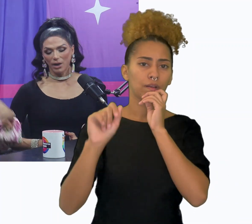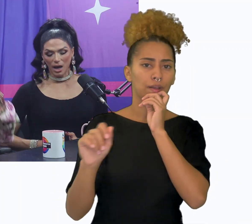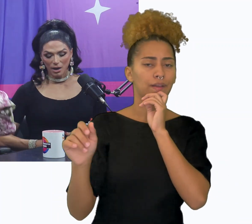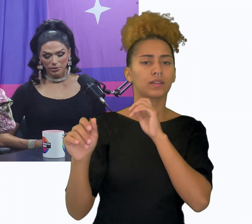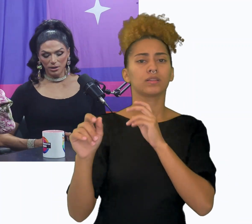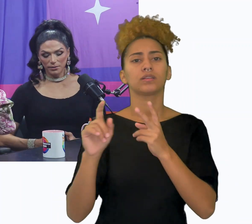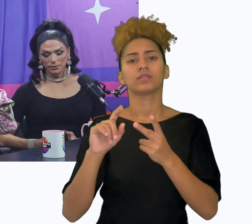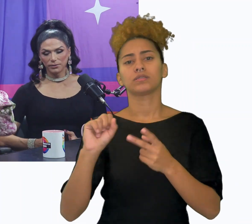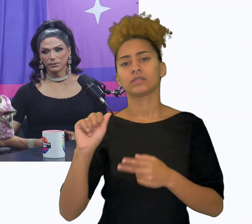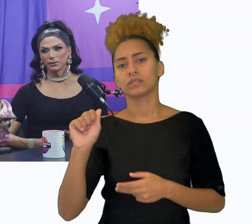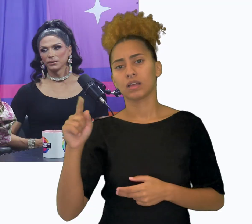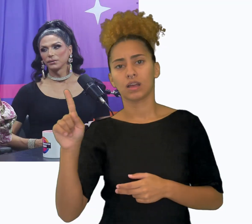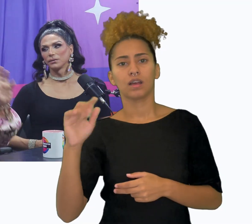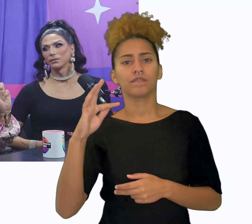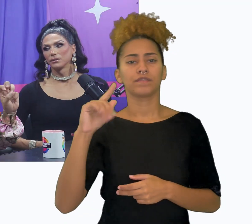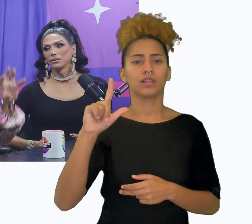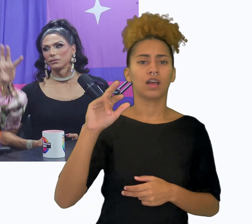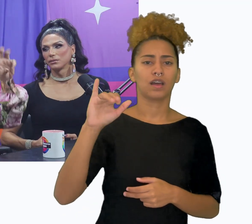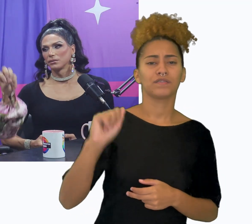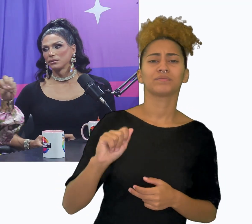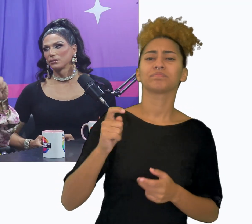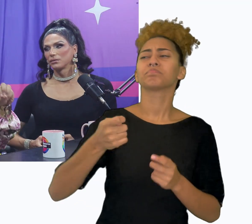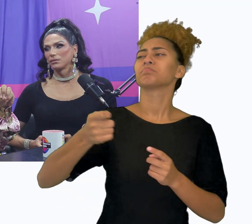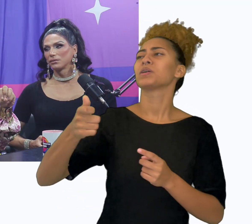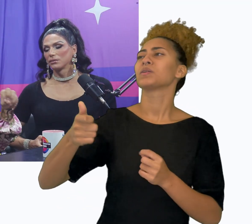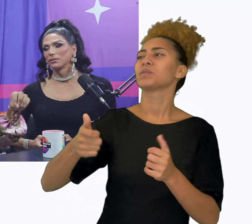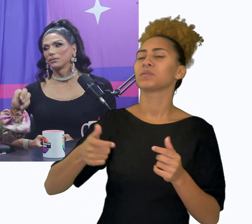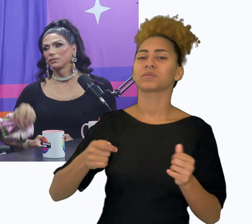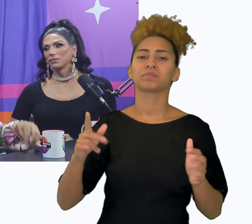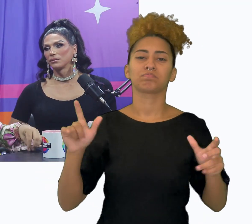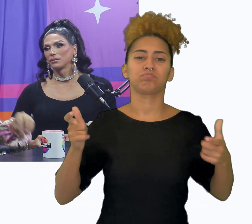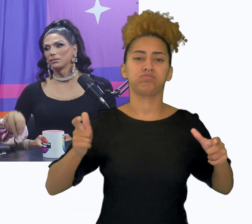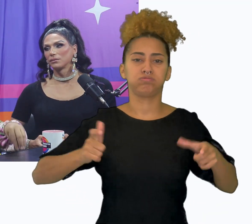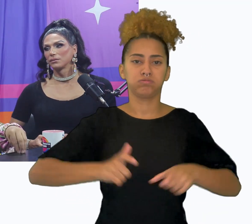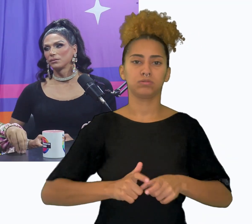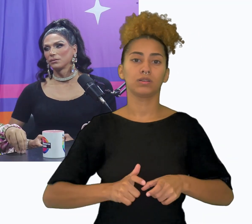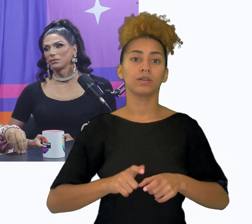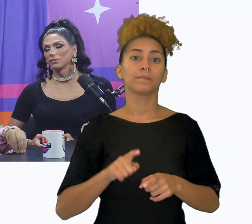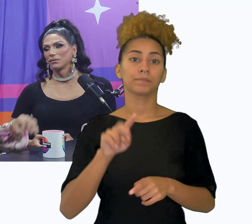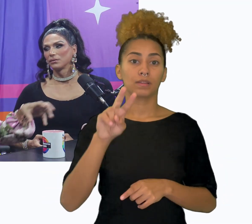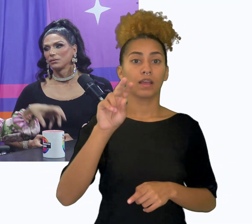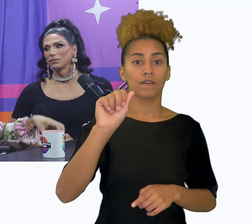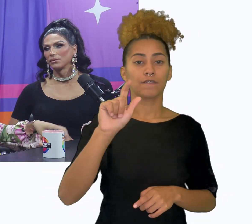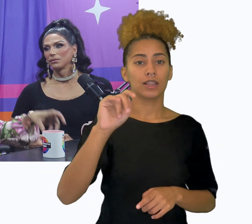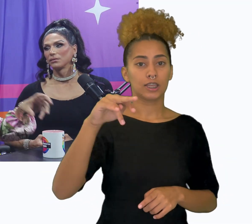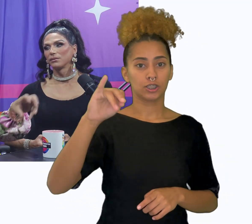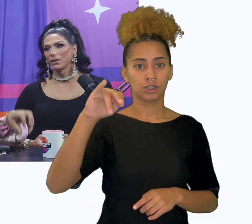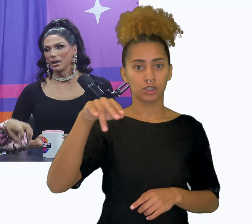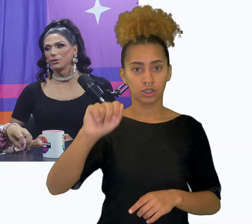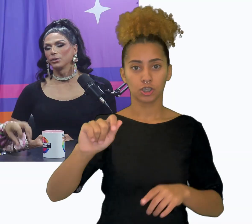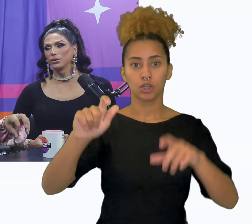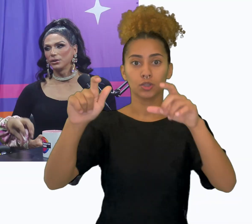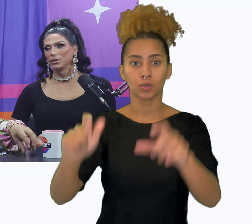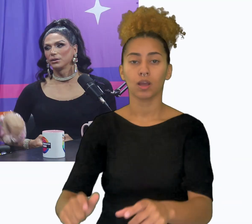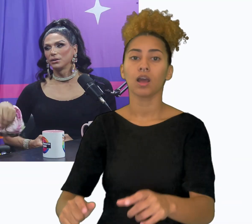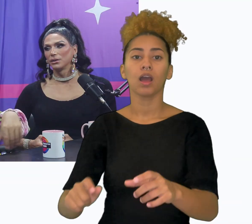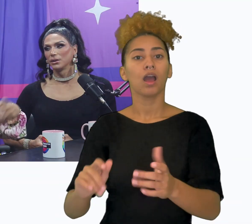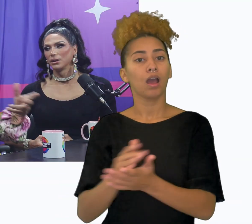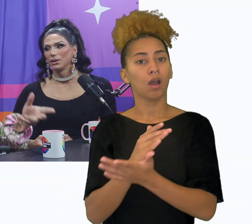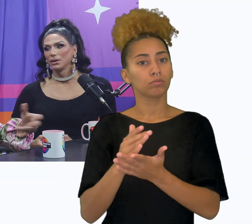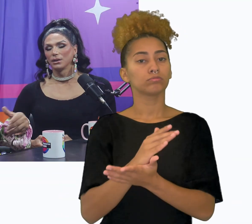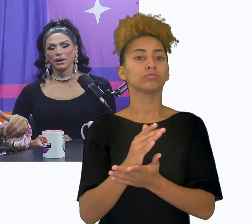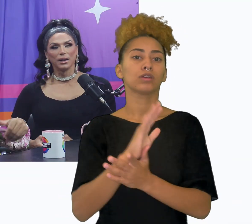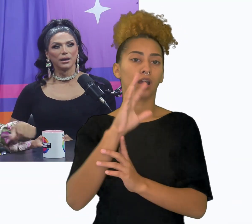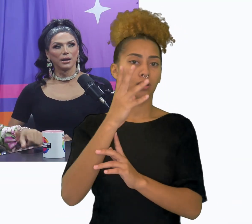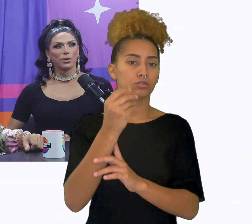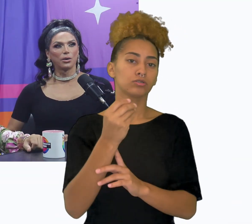Sá, Rayana, Flávia, enfim, pouquíssimos, assim, deu uma enxugada. Com o surgimento da Valentina, começou a ressurgir os artistas, os